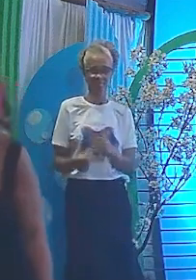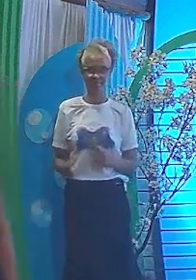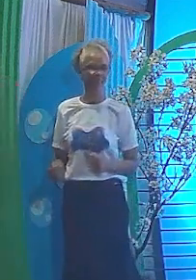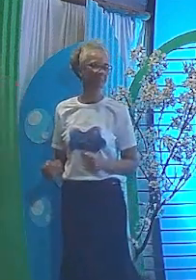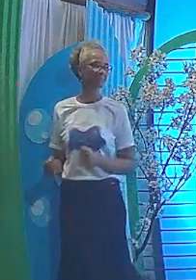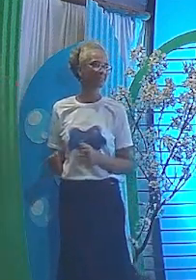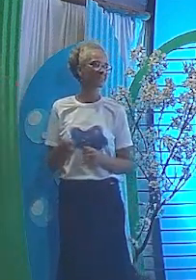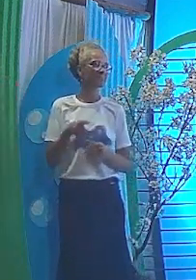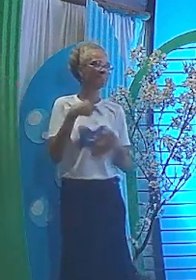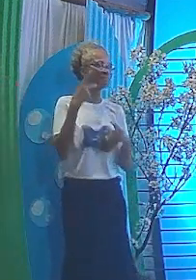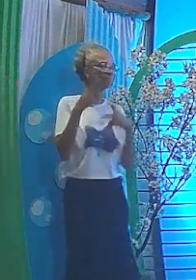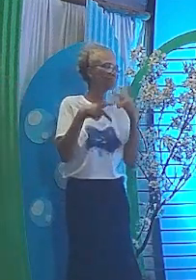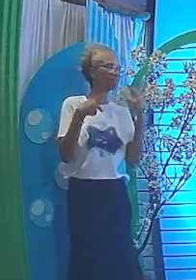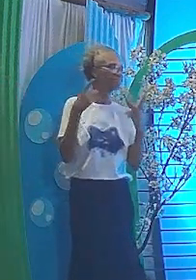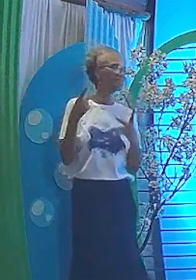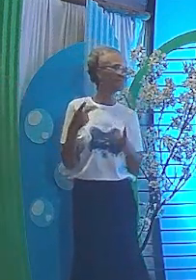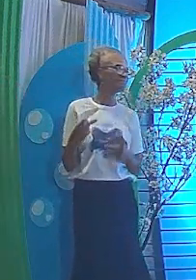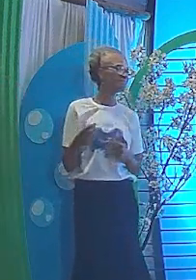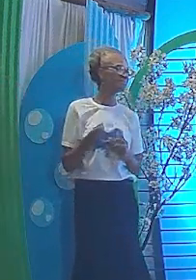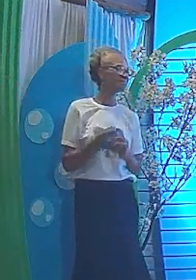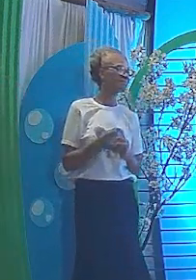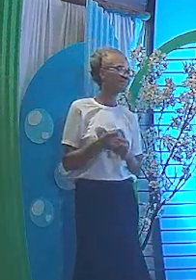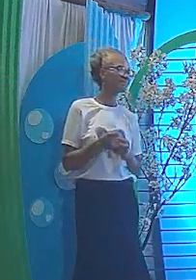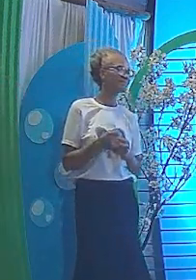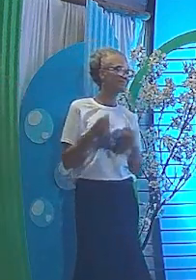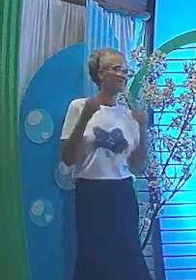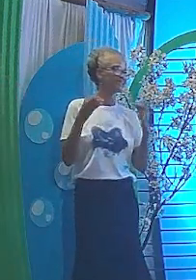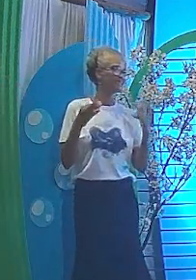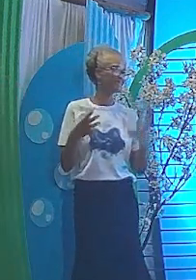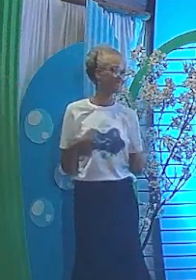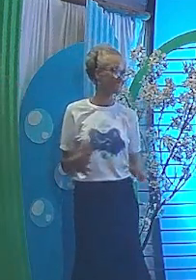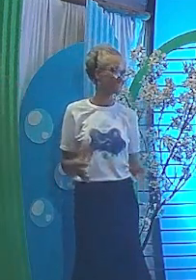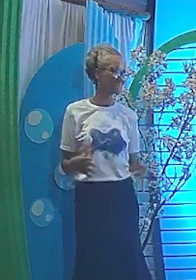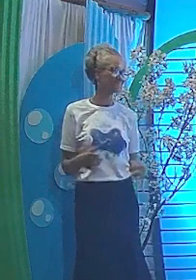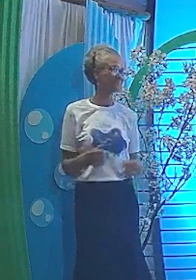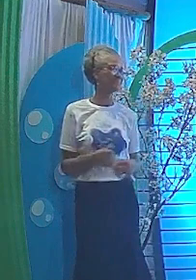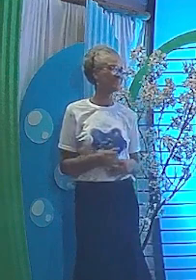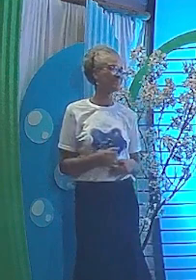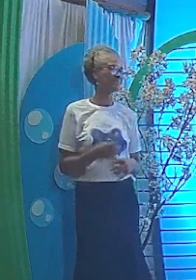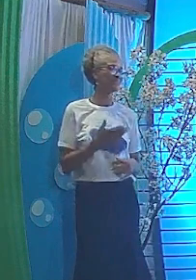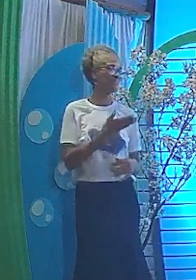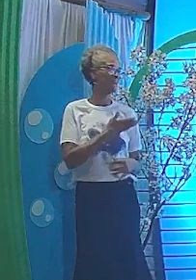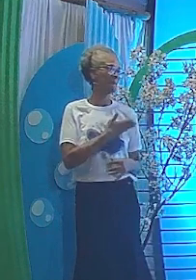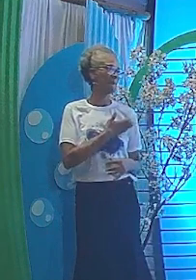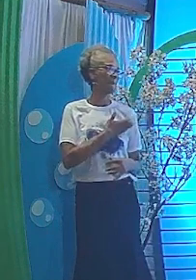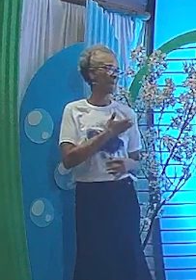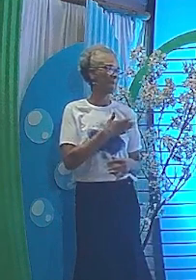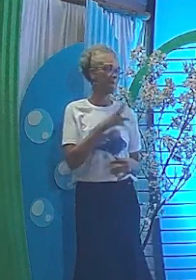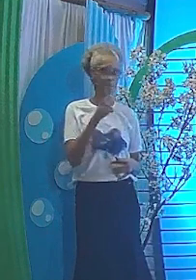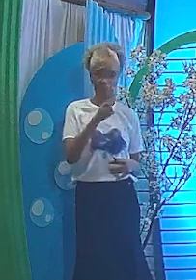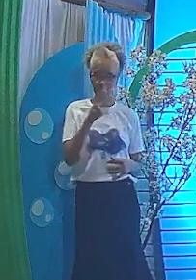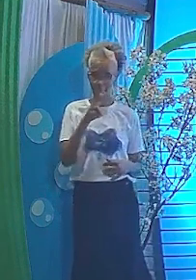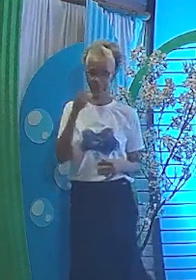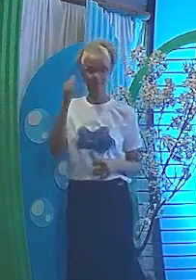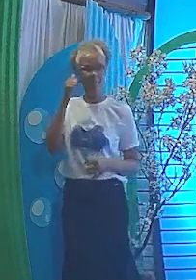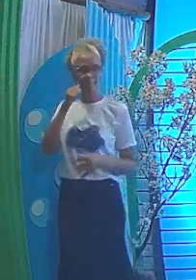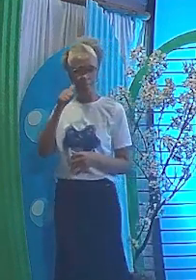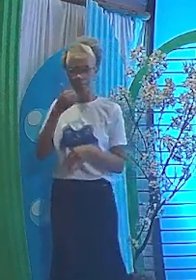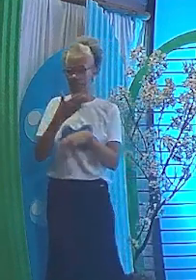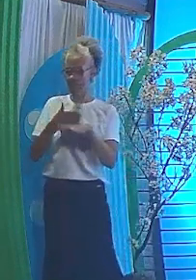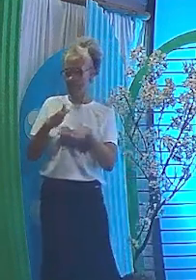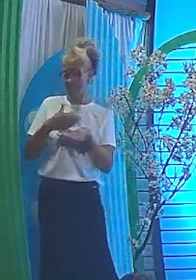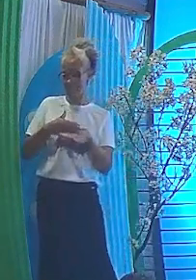vou tentar fazer, apesar de ser um pouco atrapalhada nisso, mas vou seguir aqui os meus colegas. Eu sou uma mulher branca,